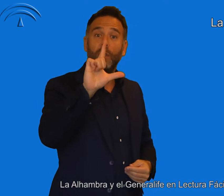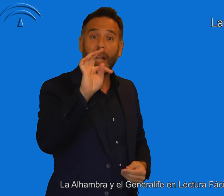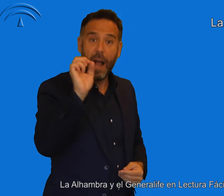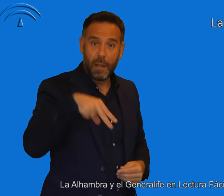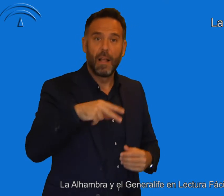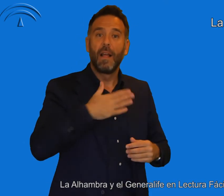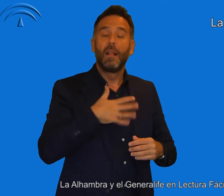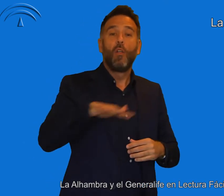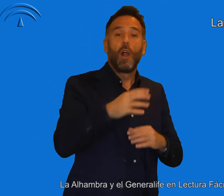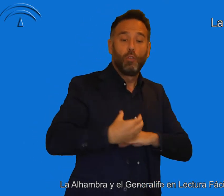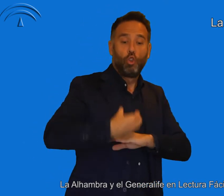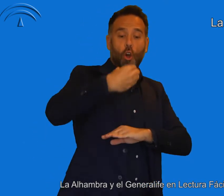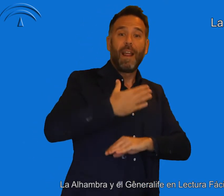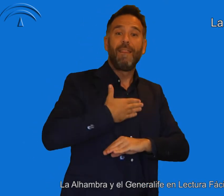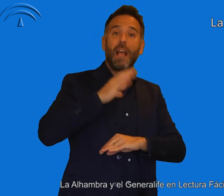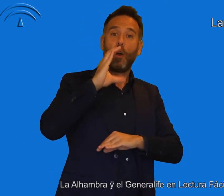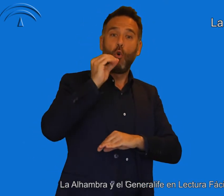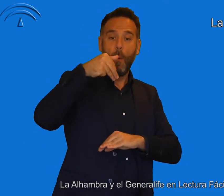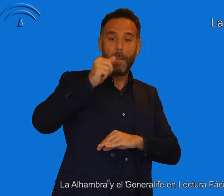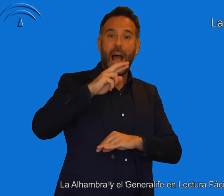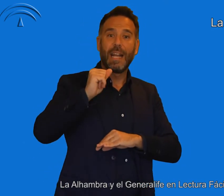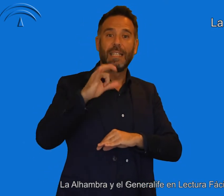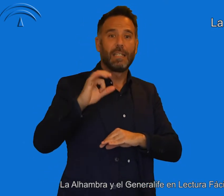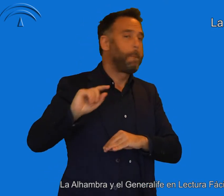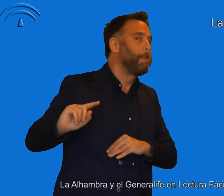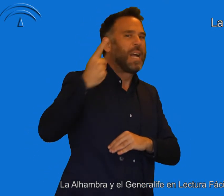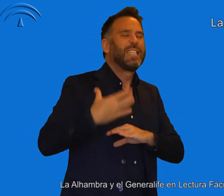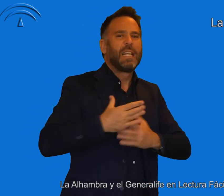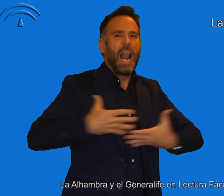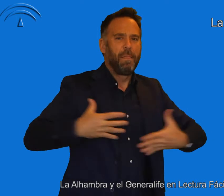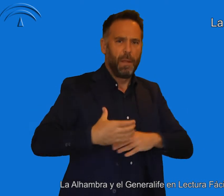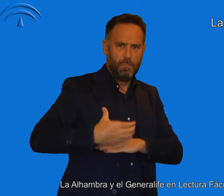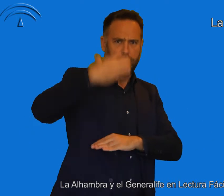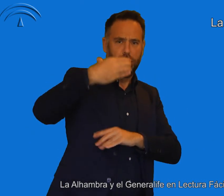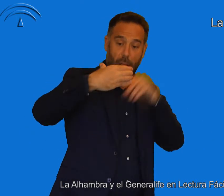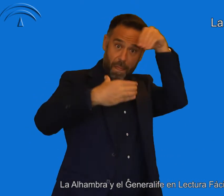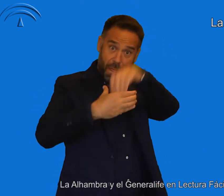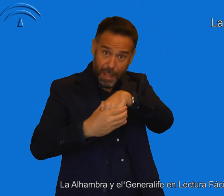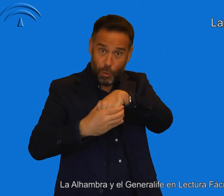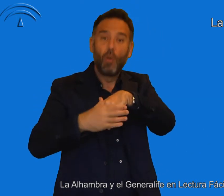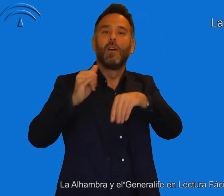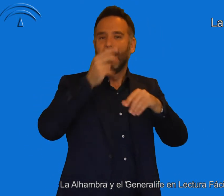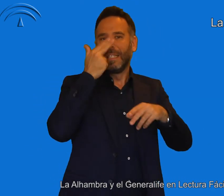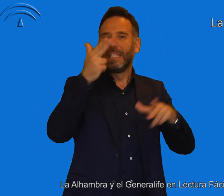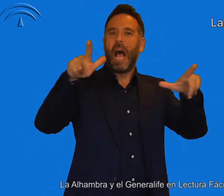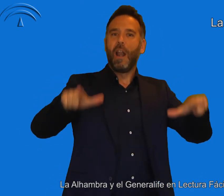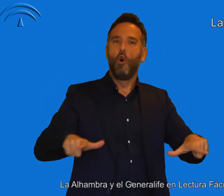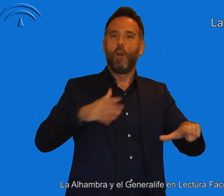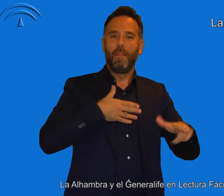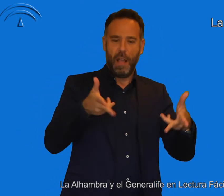La vivienda del sultán estaba en la Torre de Comares, en el lado norte. Es la torre más grande de la Alhambra.